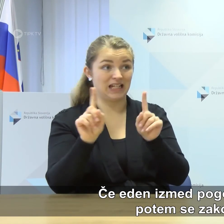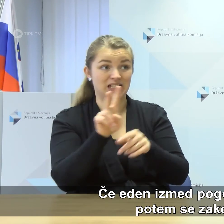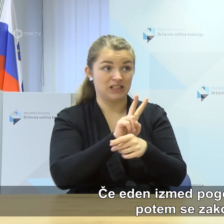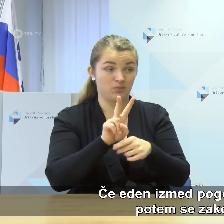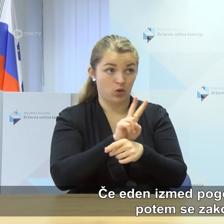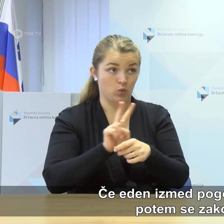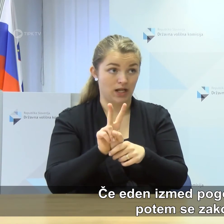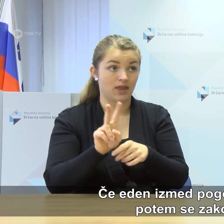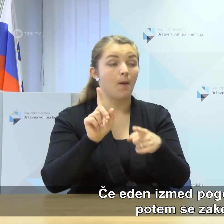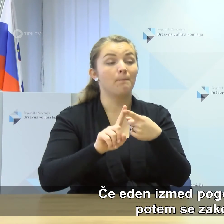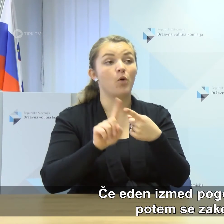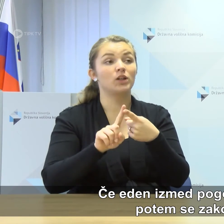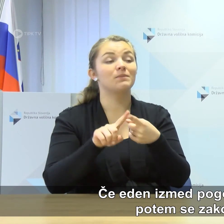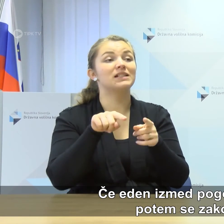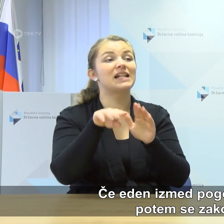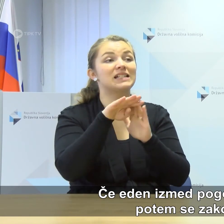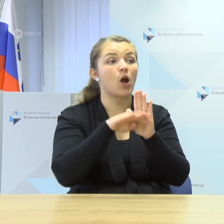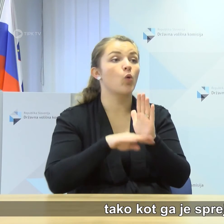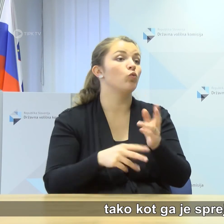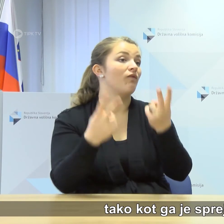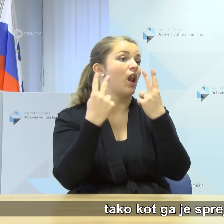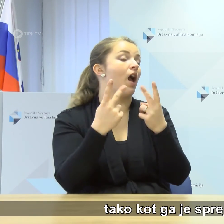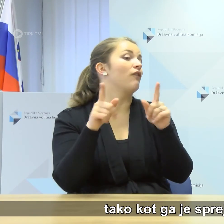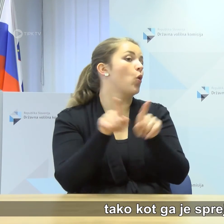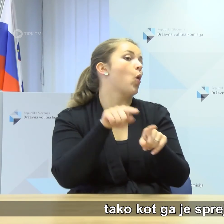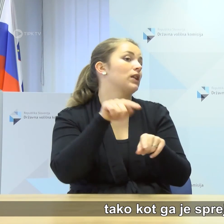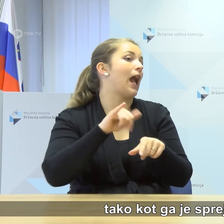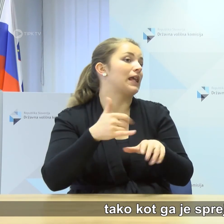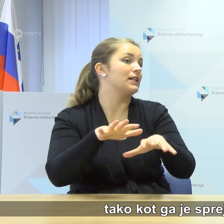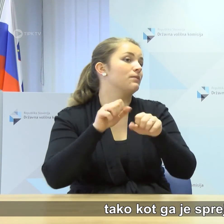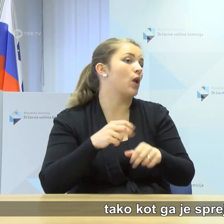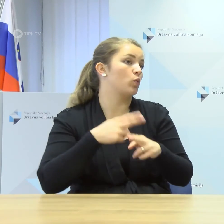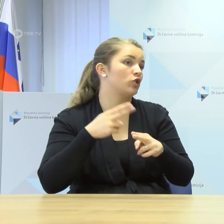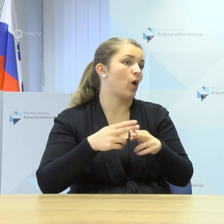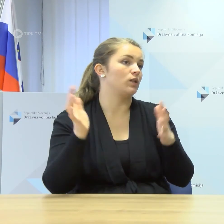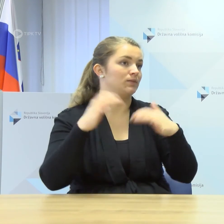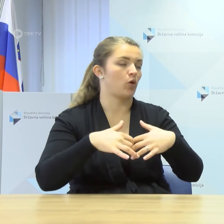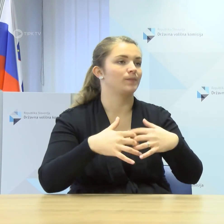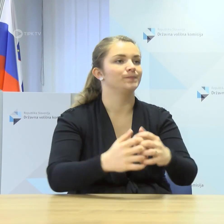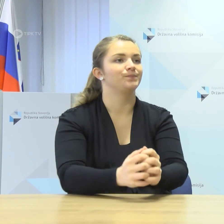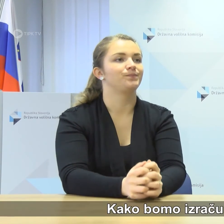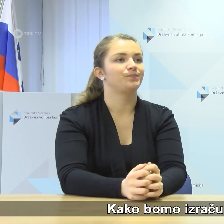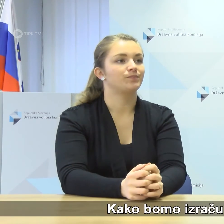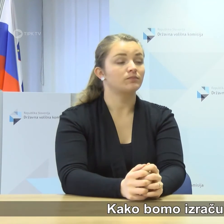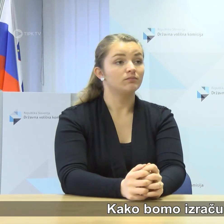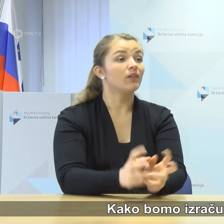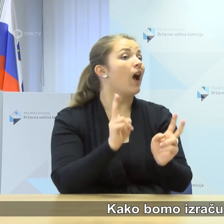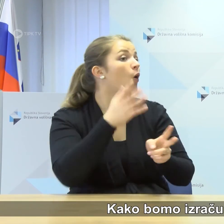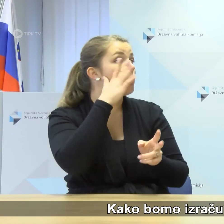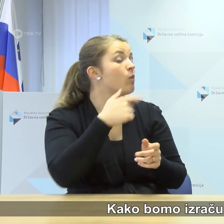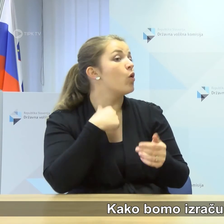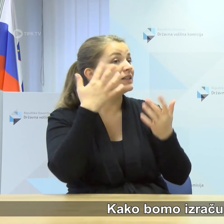se zakon uveljavi tako, kot ga je sprejel državni zbor. Kako bomo izračunavali